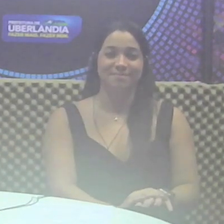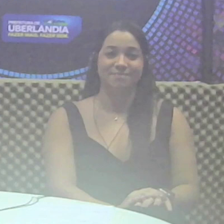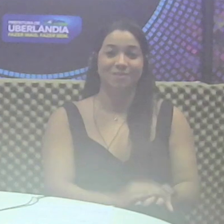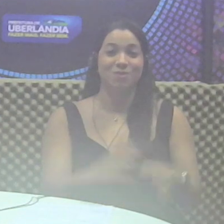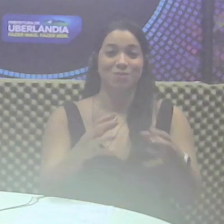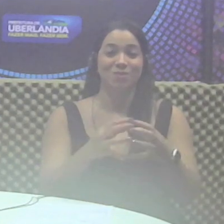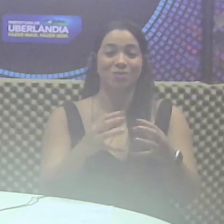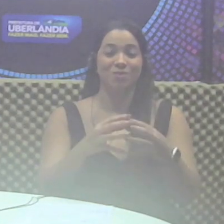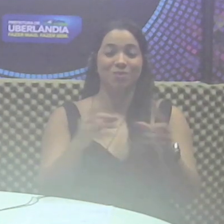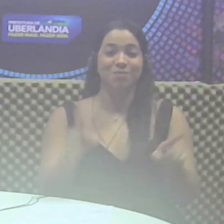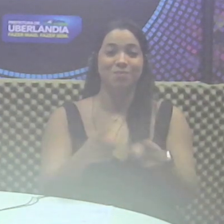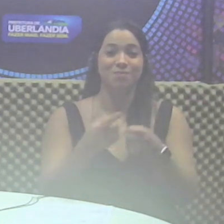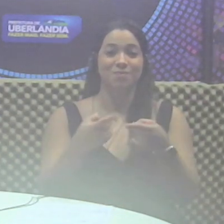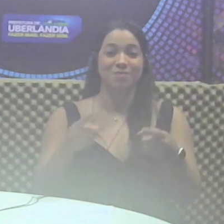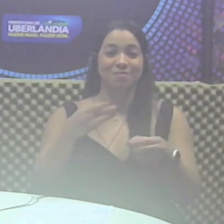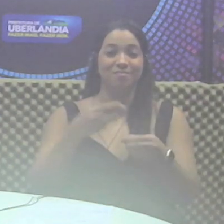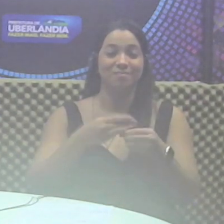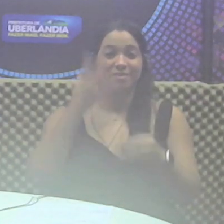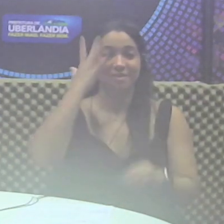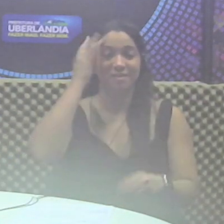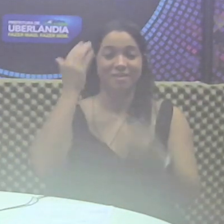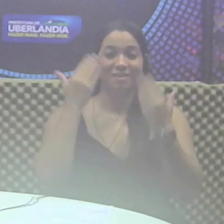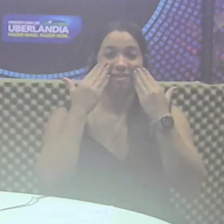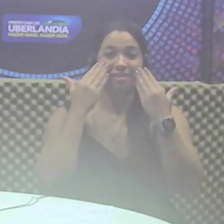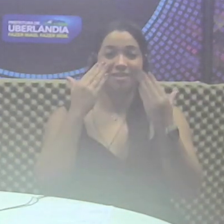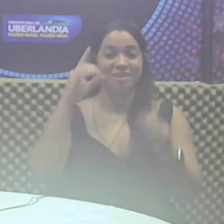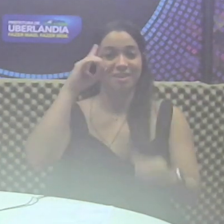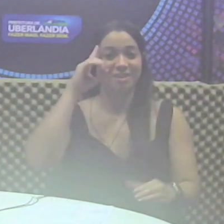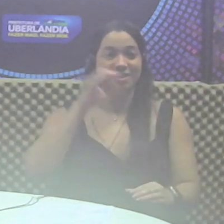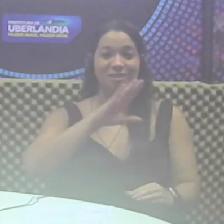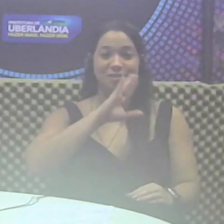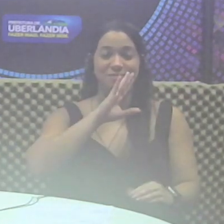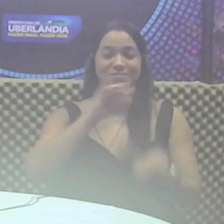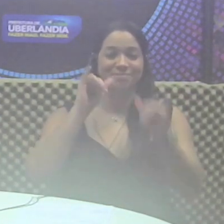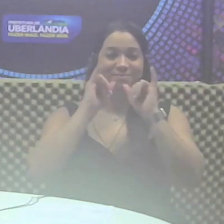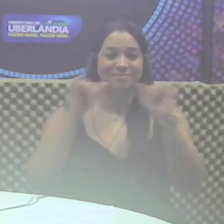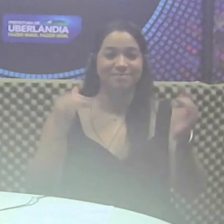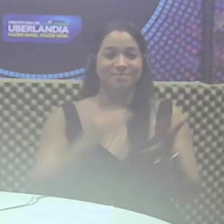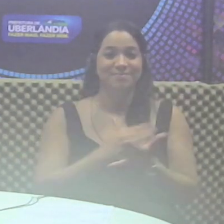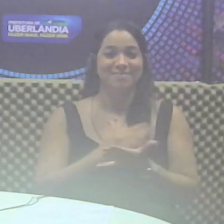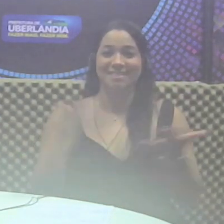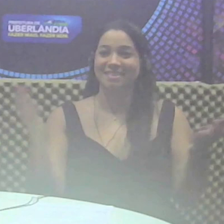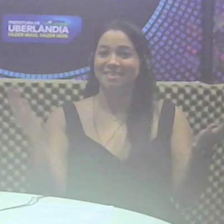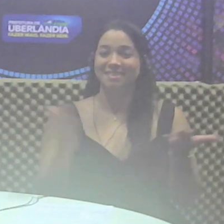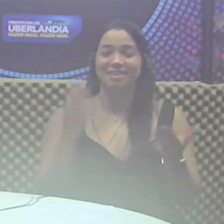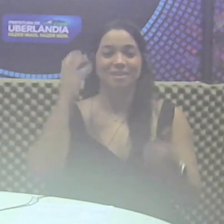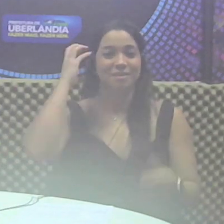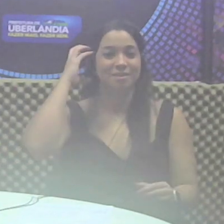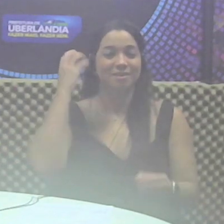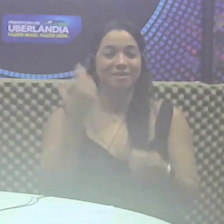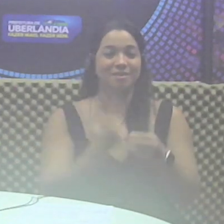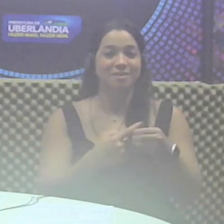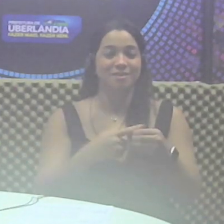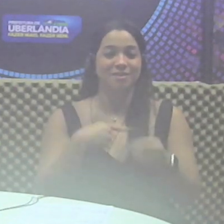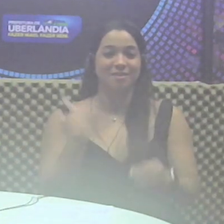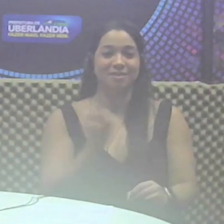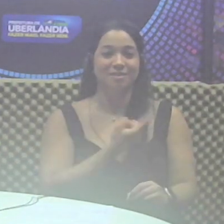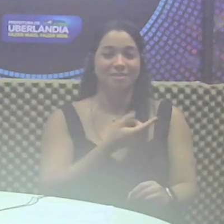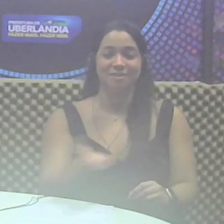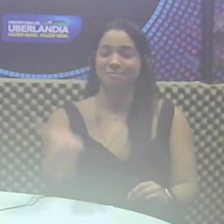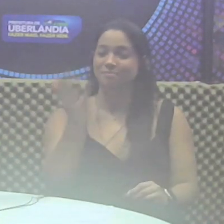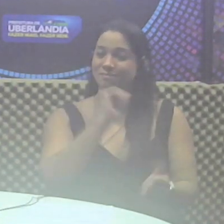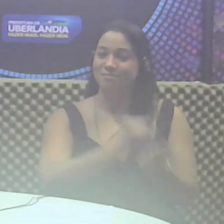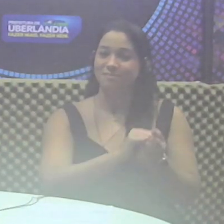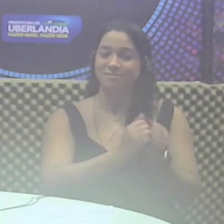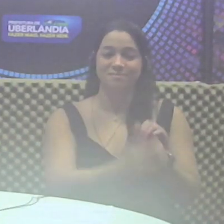Sinfônica Municipal se apresenta amanhã em homenagem às mães. Essas e outras notícias a partir de agora na Rádio Nossa Cidade.